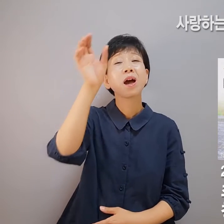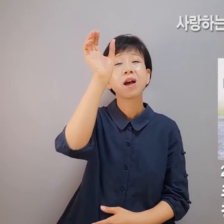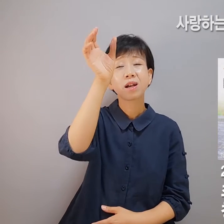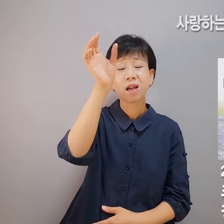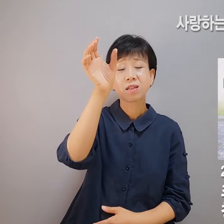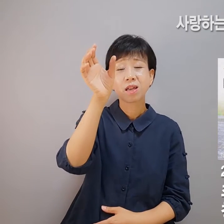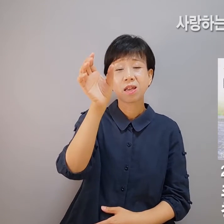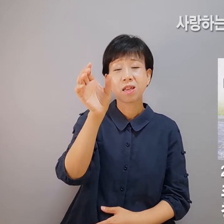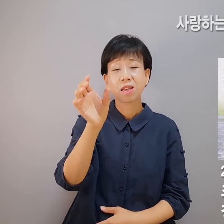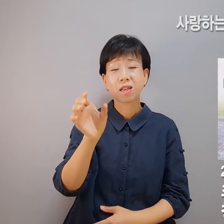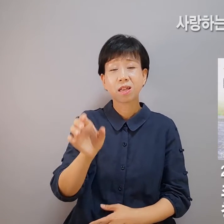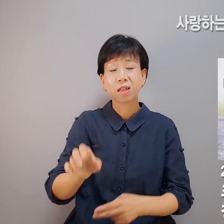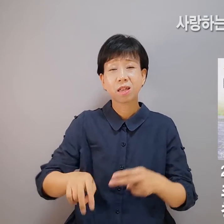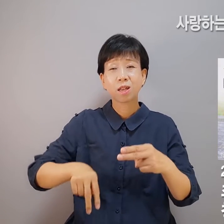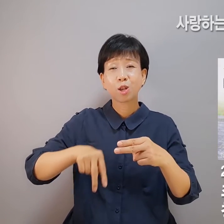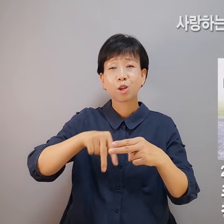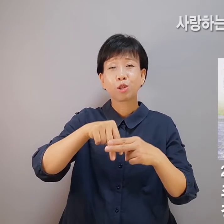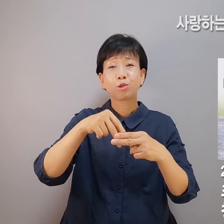십자가에